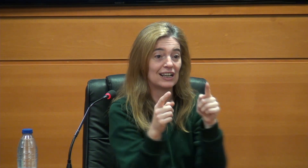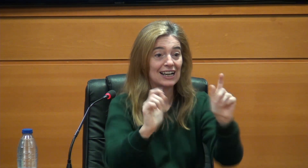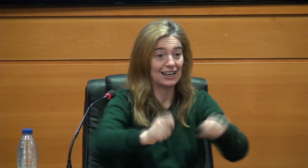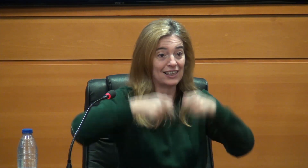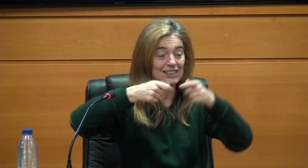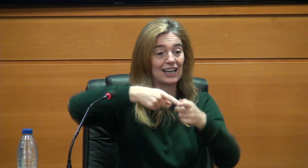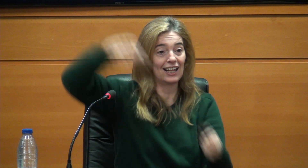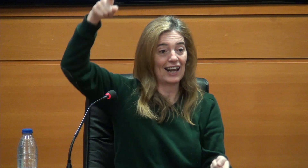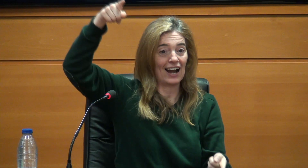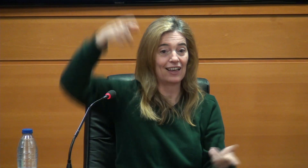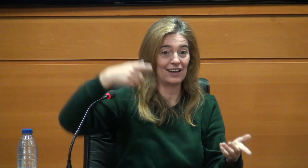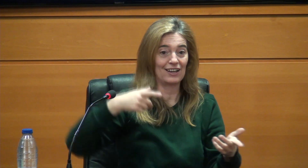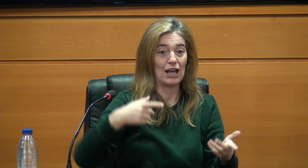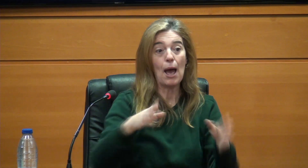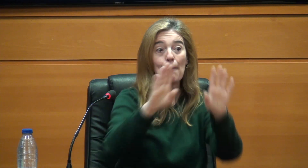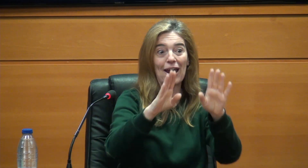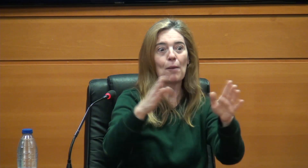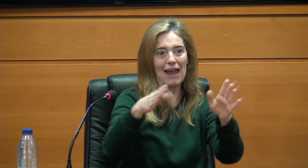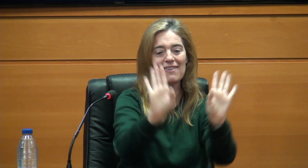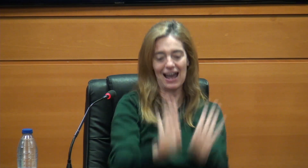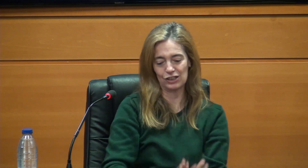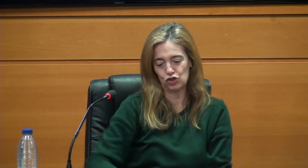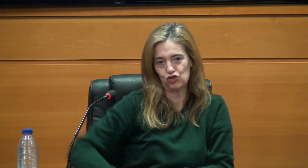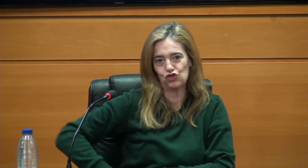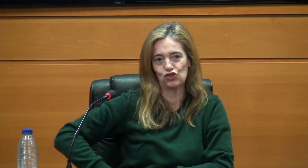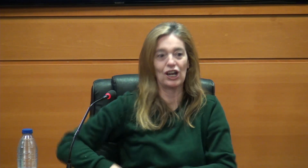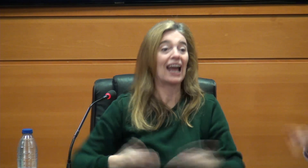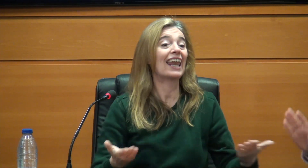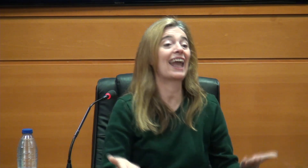calcetín corto o calcetín largo pero media